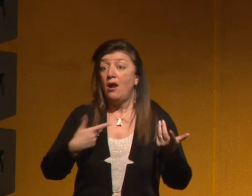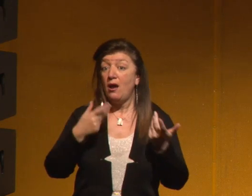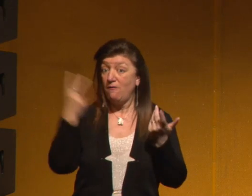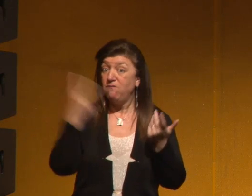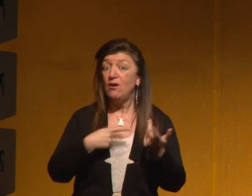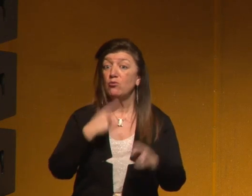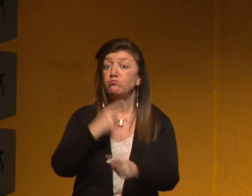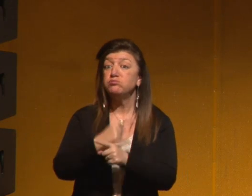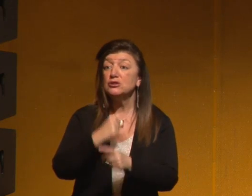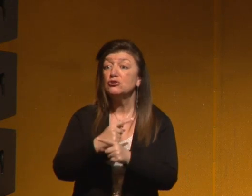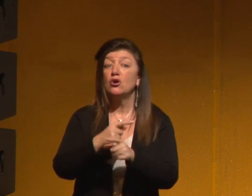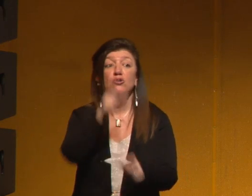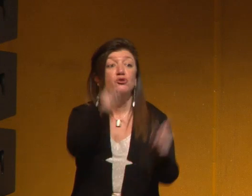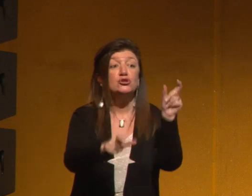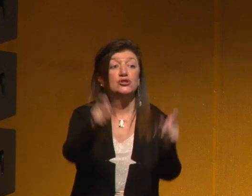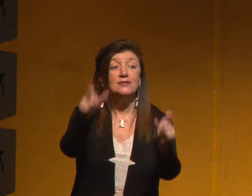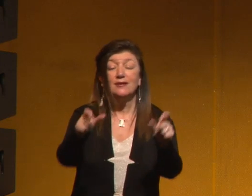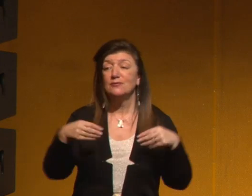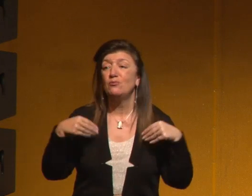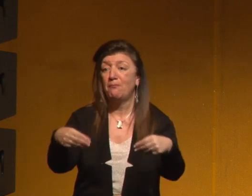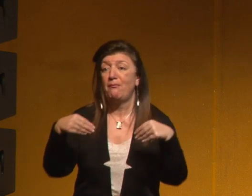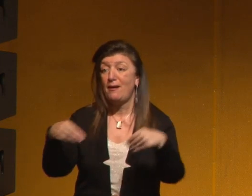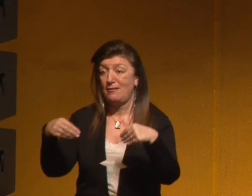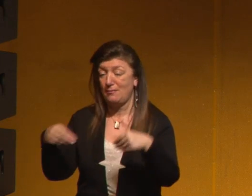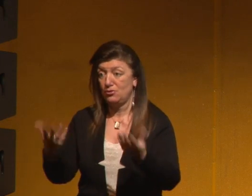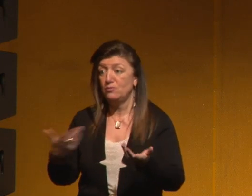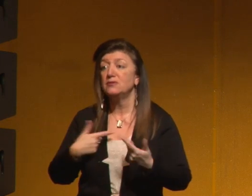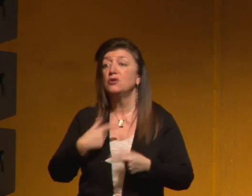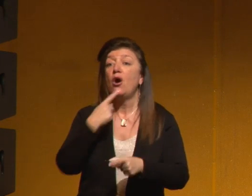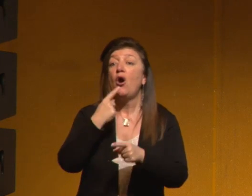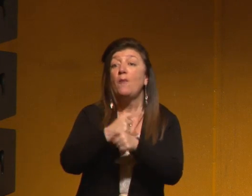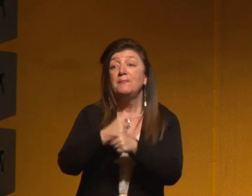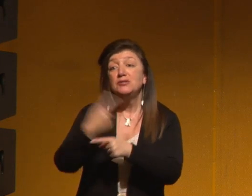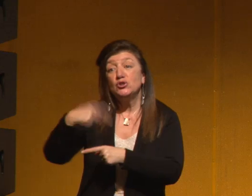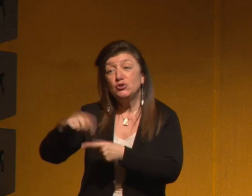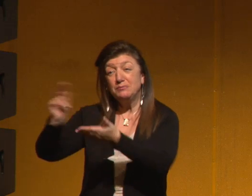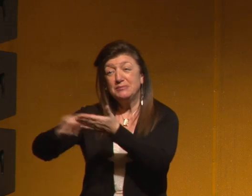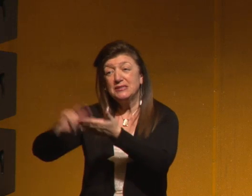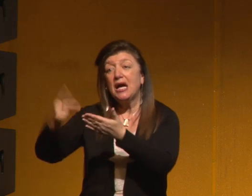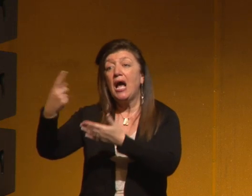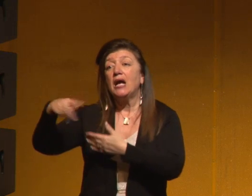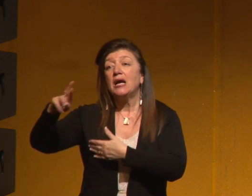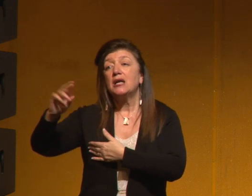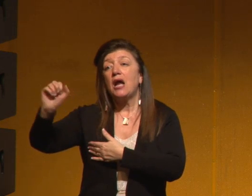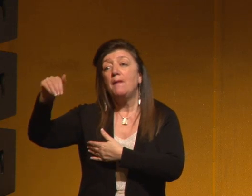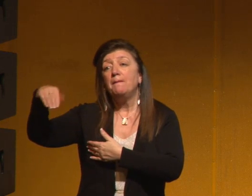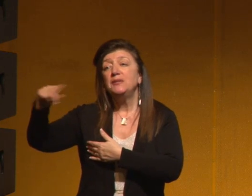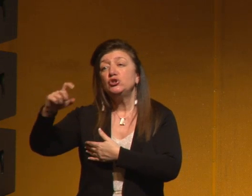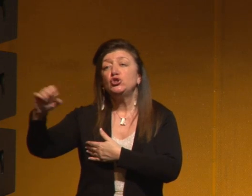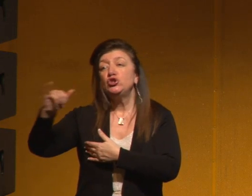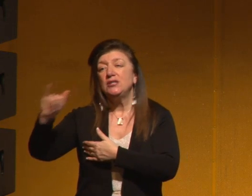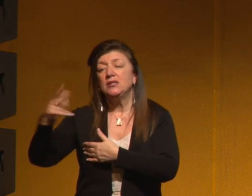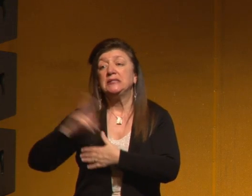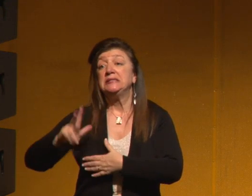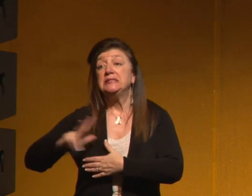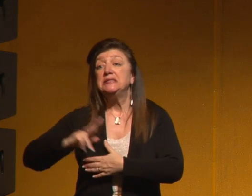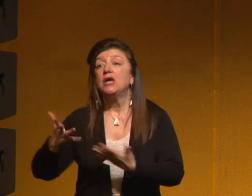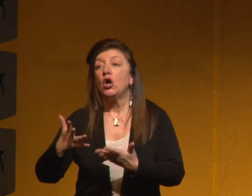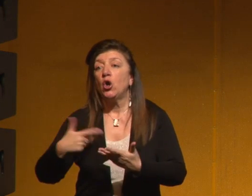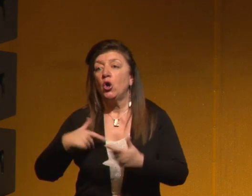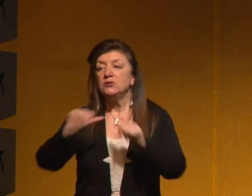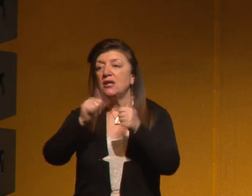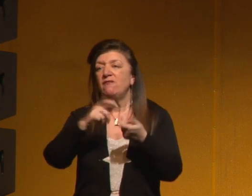dei cittadini abbiamo bisogno di quello che gramsci auspicava auspicava una riforma intellettuale e morale del